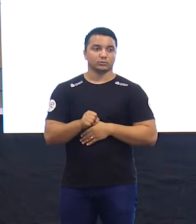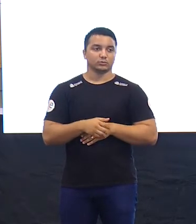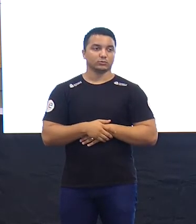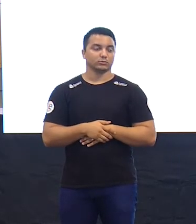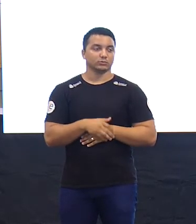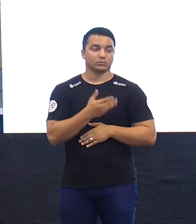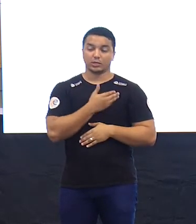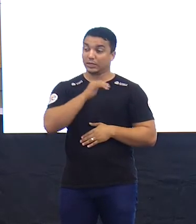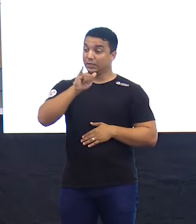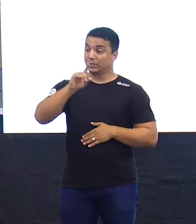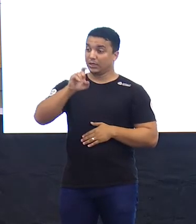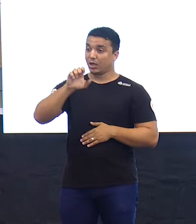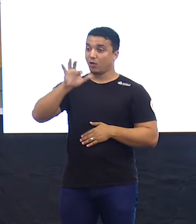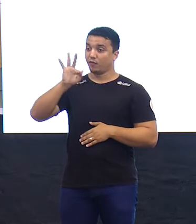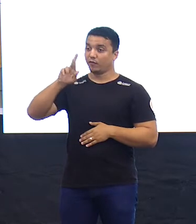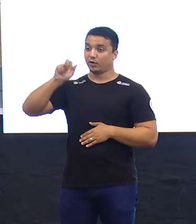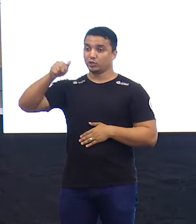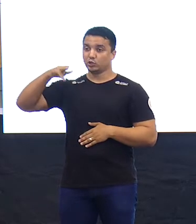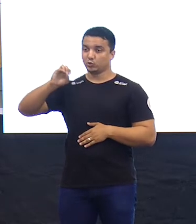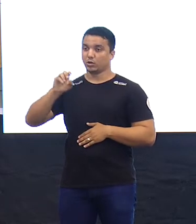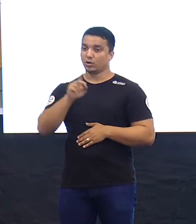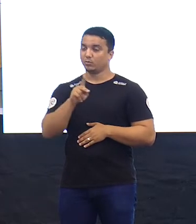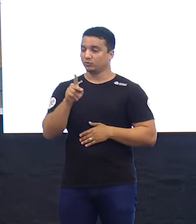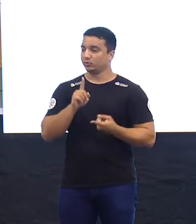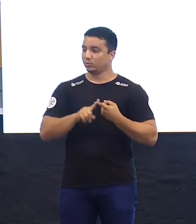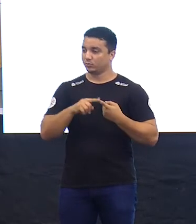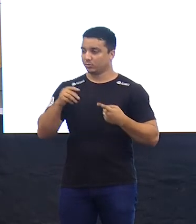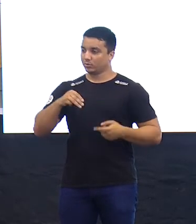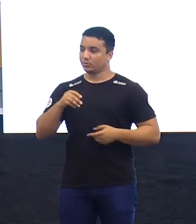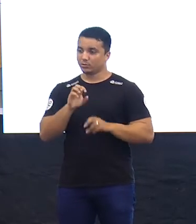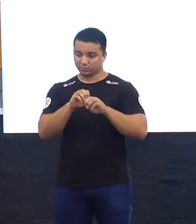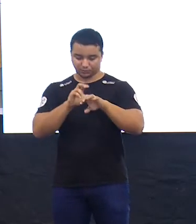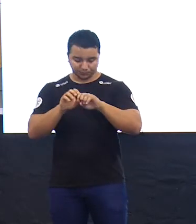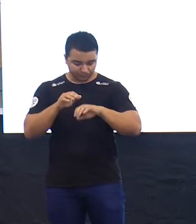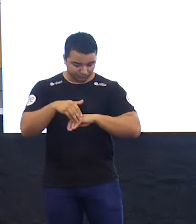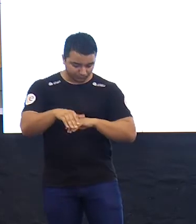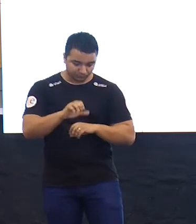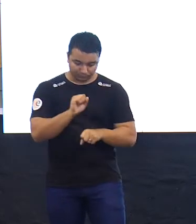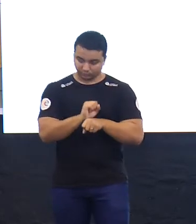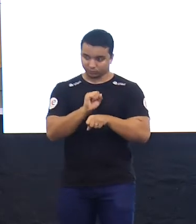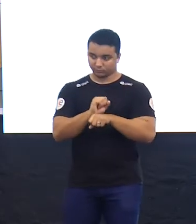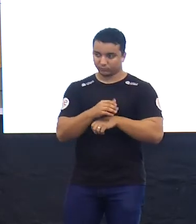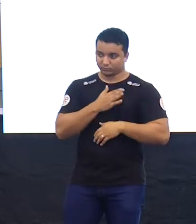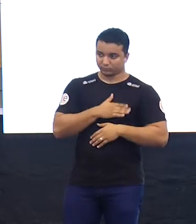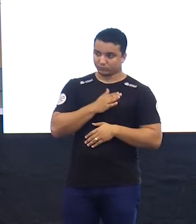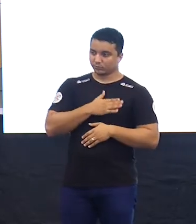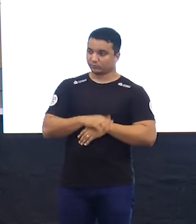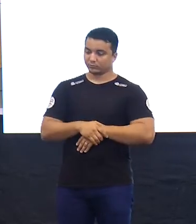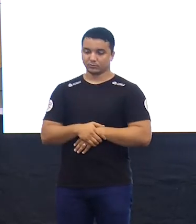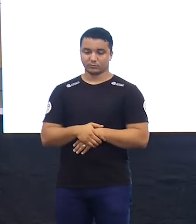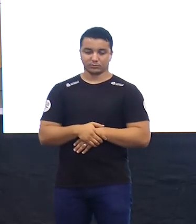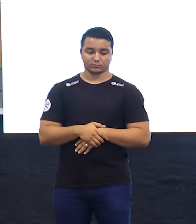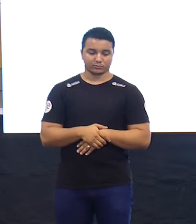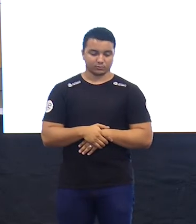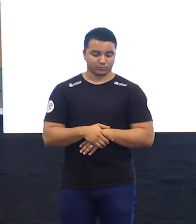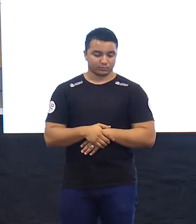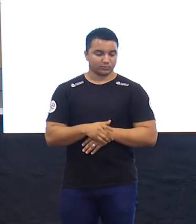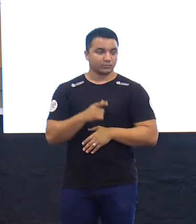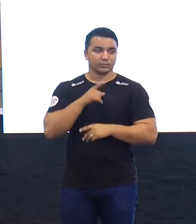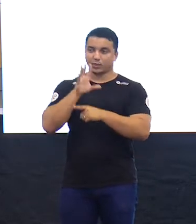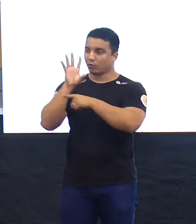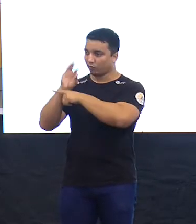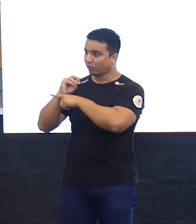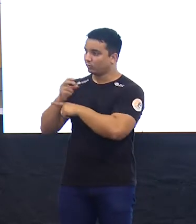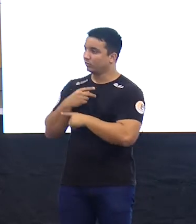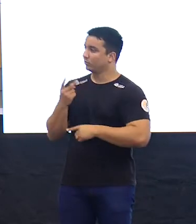amigo Delfrânio, viu? Viu, Delfrânio? Estamos bem dentro do planejadozinho aqui, viu? Vai dar tempo para a gente tirar uma foto aqui